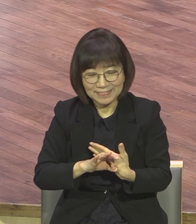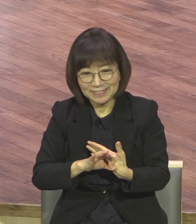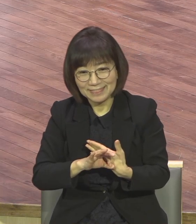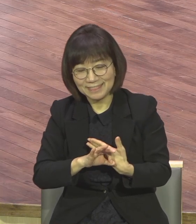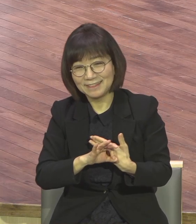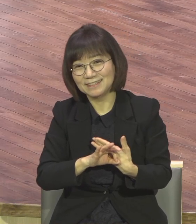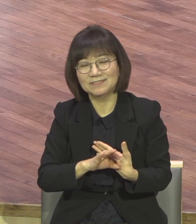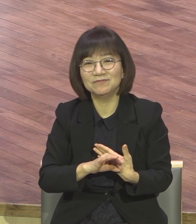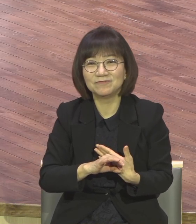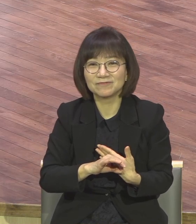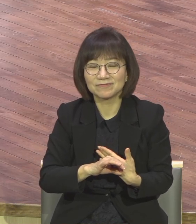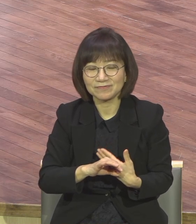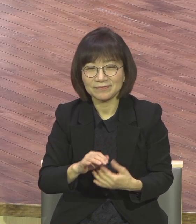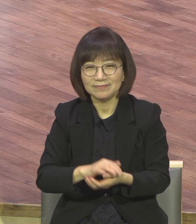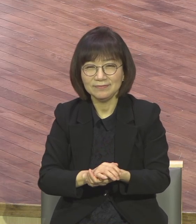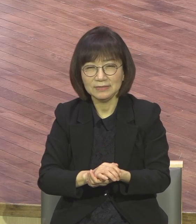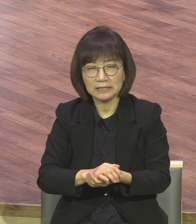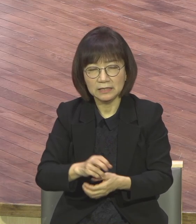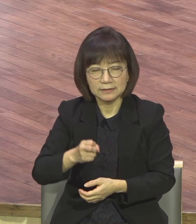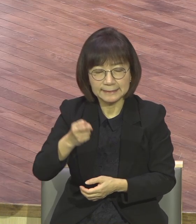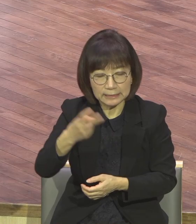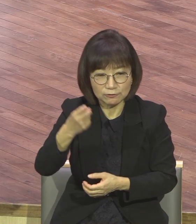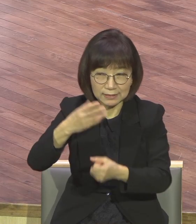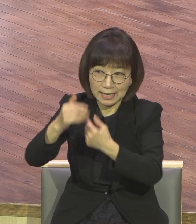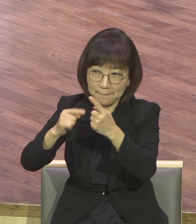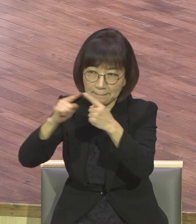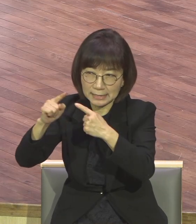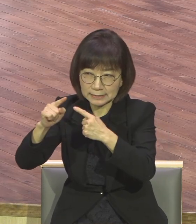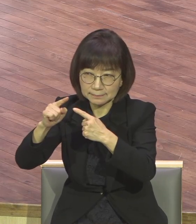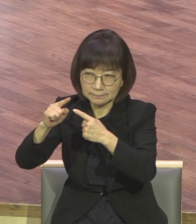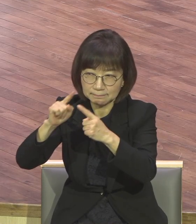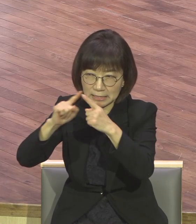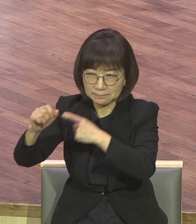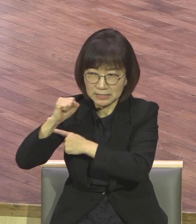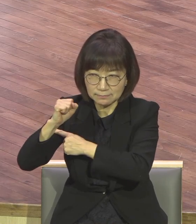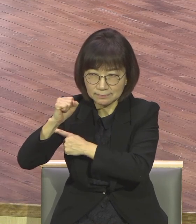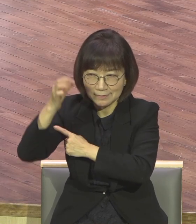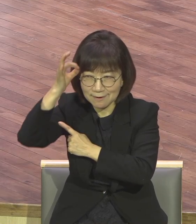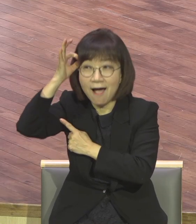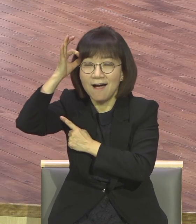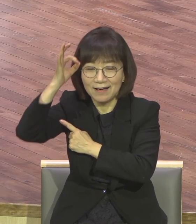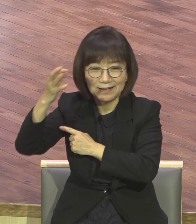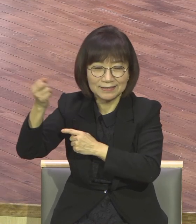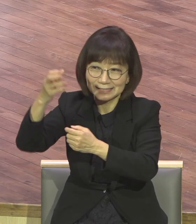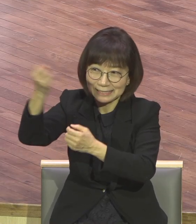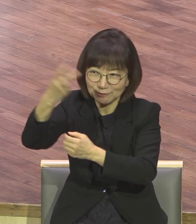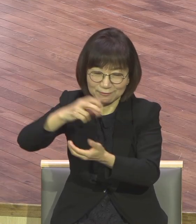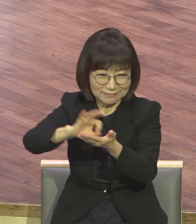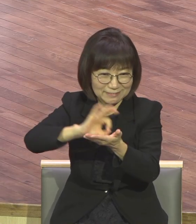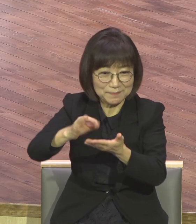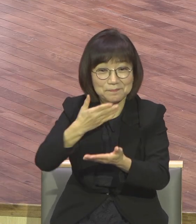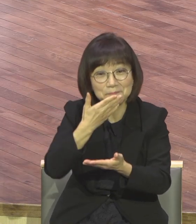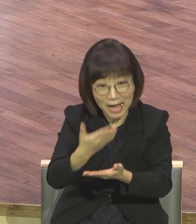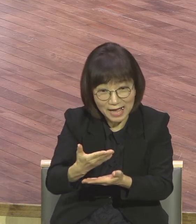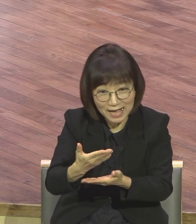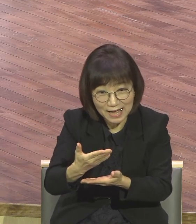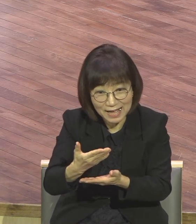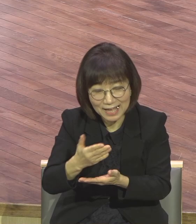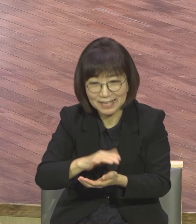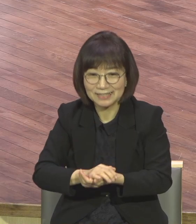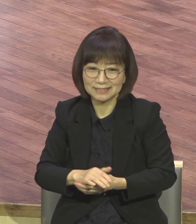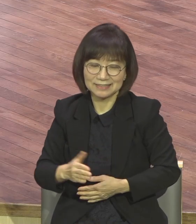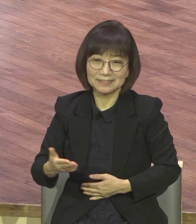시간이 흐를수록 더 많이 그렇게 말씀 속에 빠져들어가죠. 우리가 이 한 주간 강단의